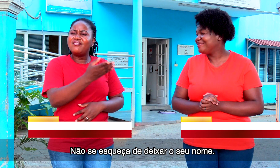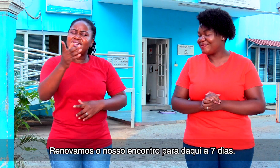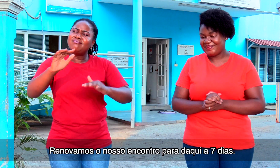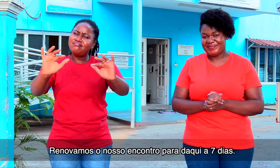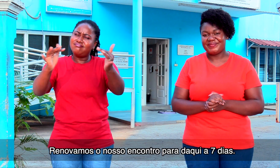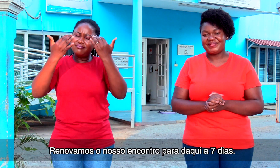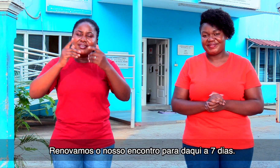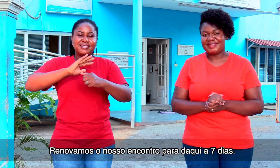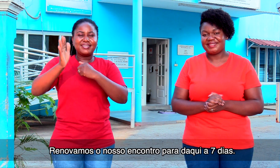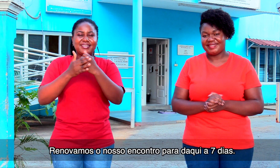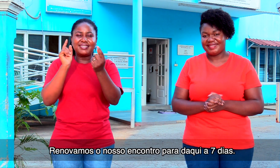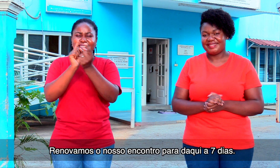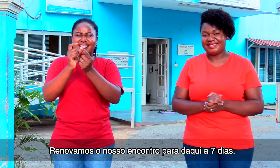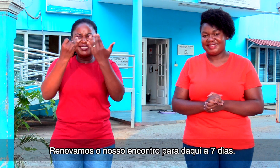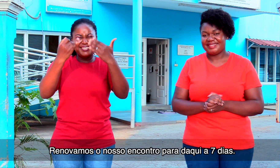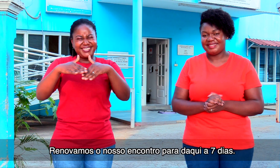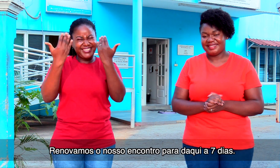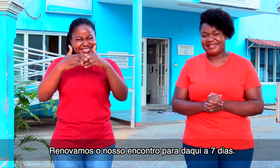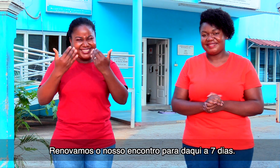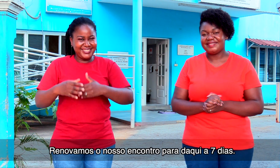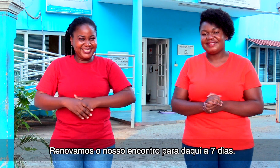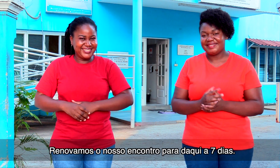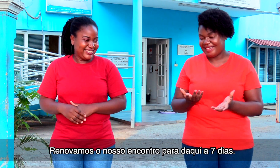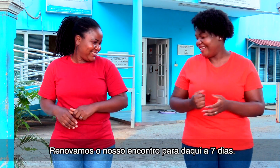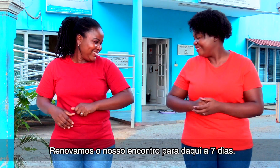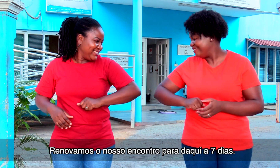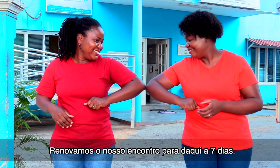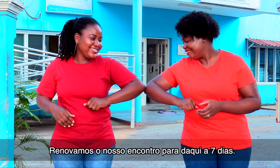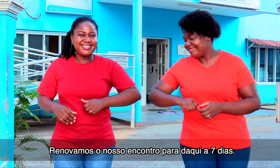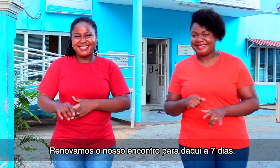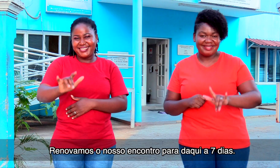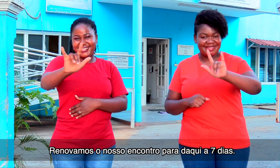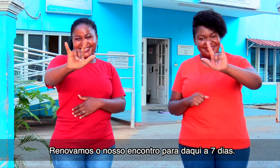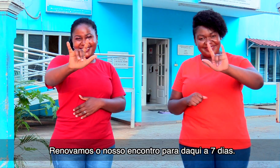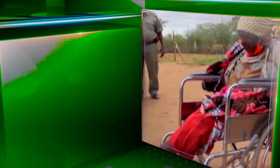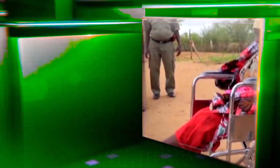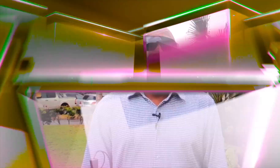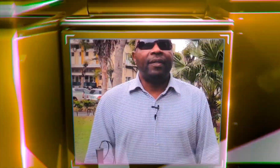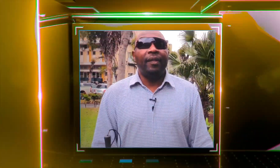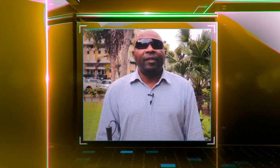nome. Renovamos o nosso encontro para daqui a 7 dias.